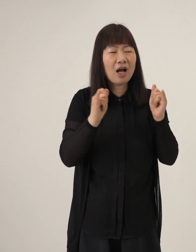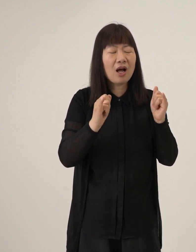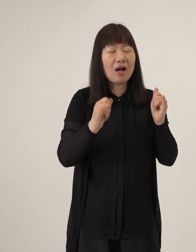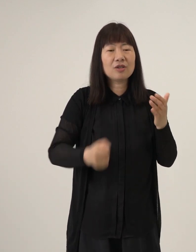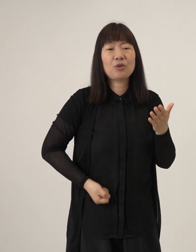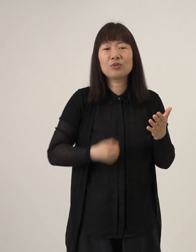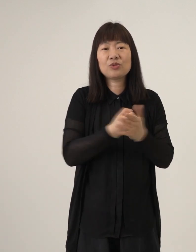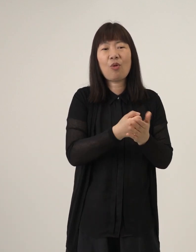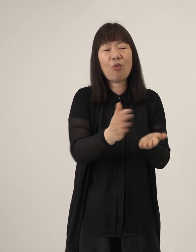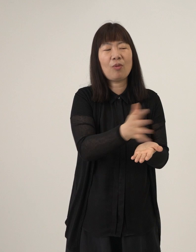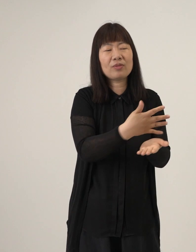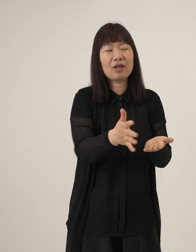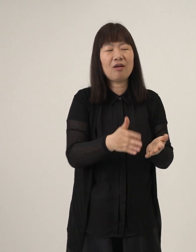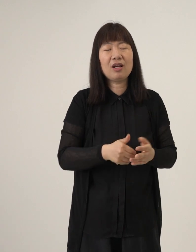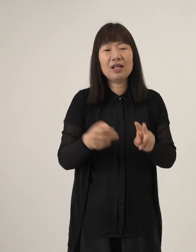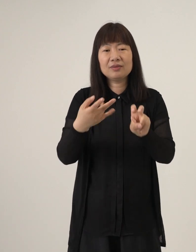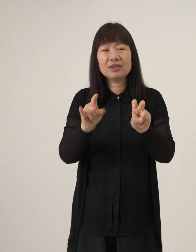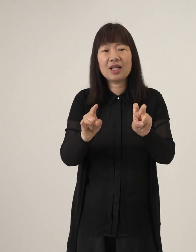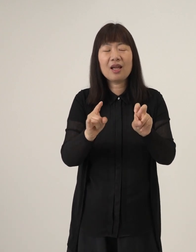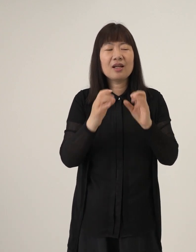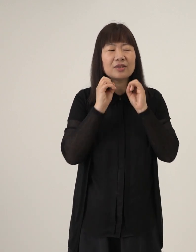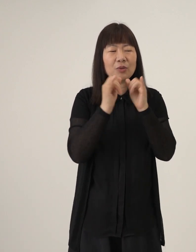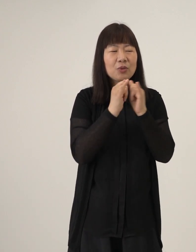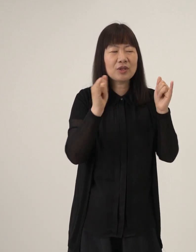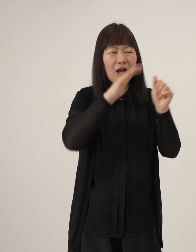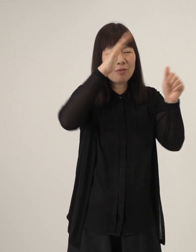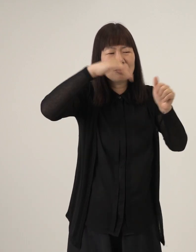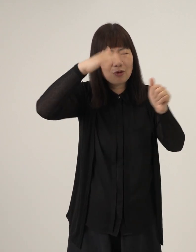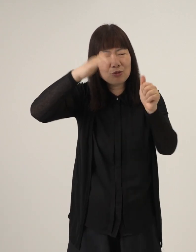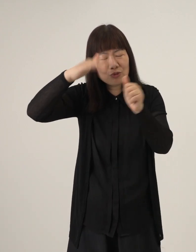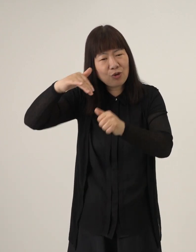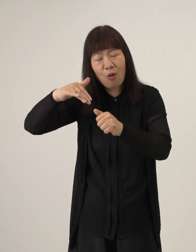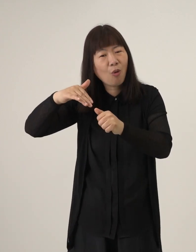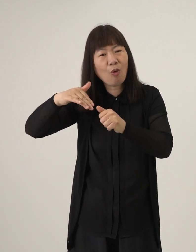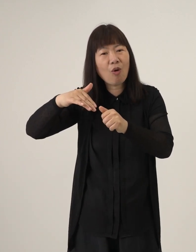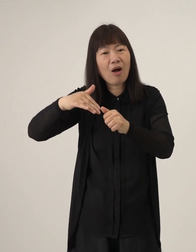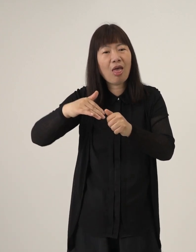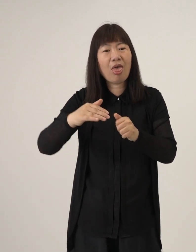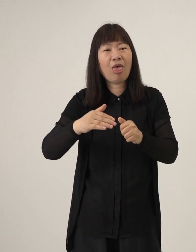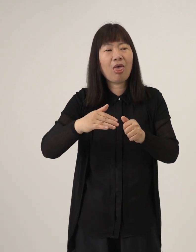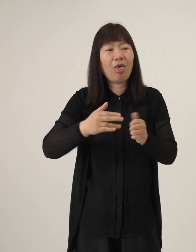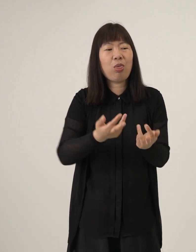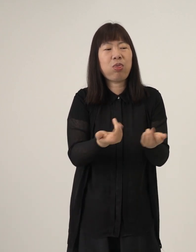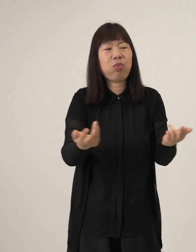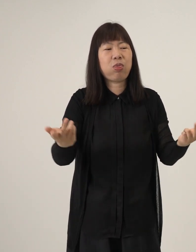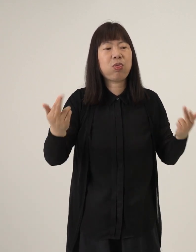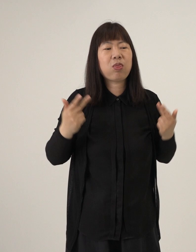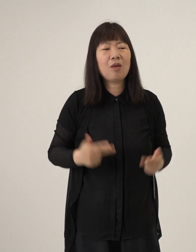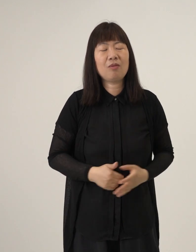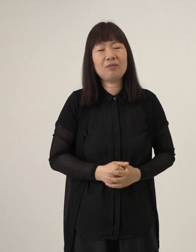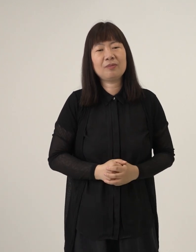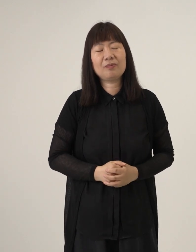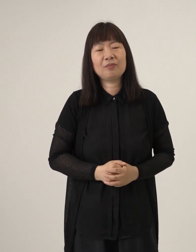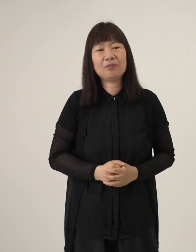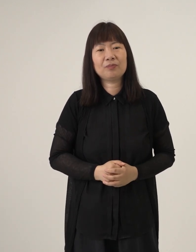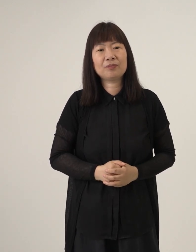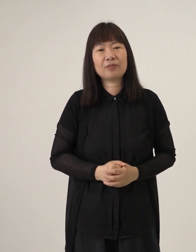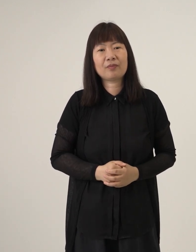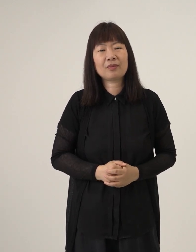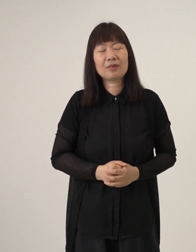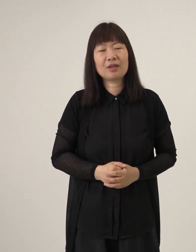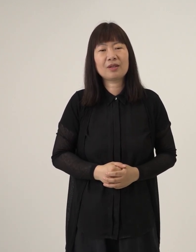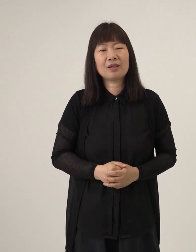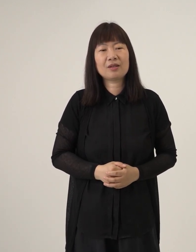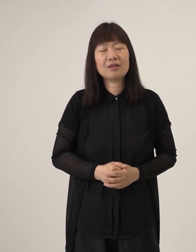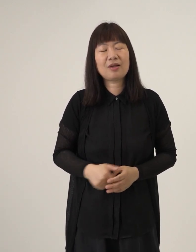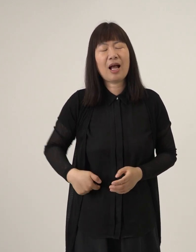20대는 이제 선교사 동원에 거의 백지 상태라는 거예요. 그래서 그 가슴